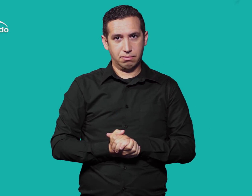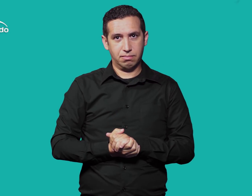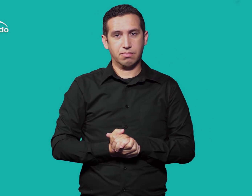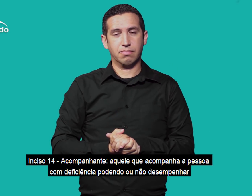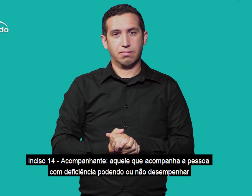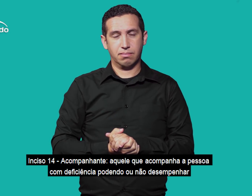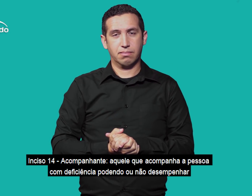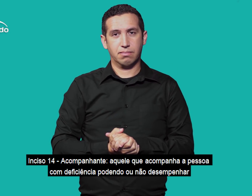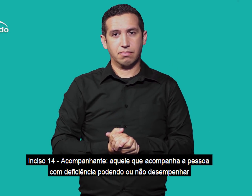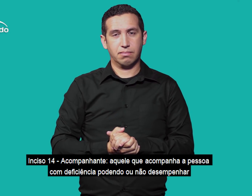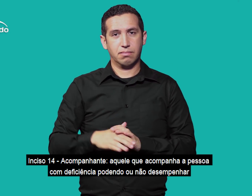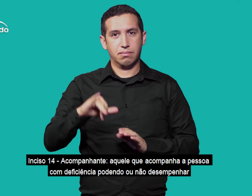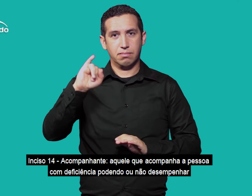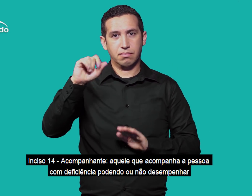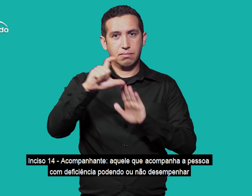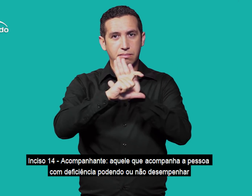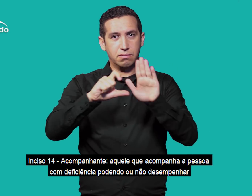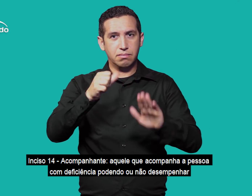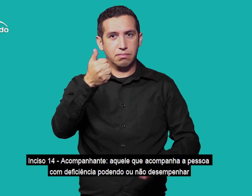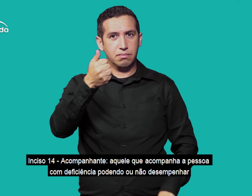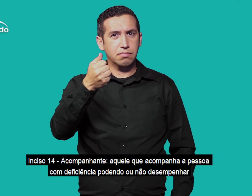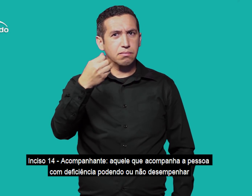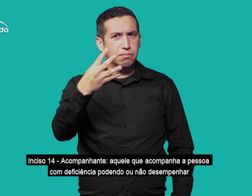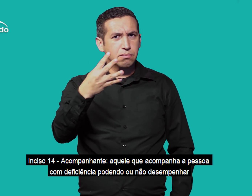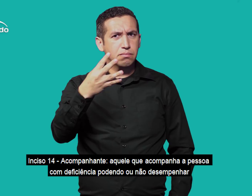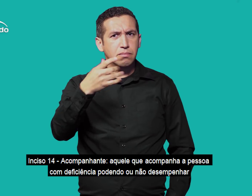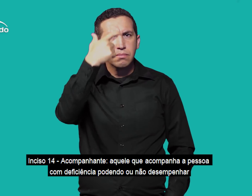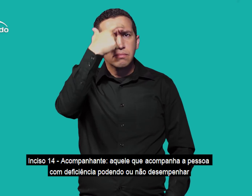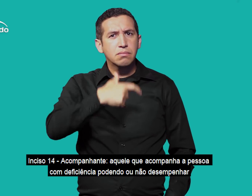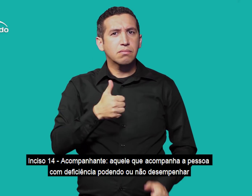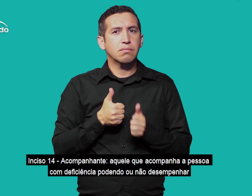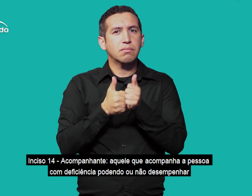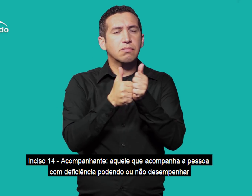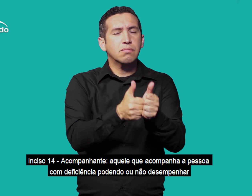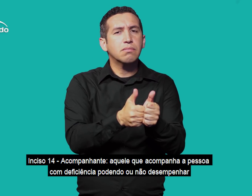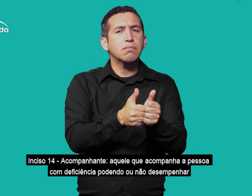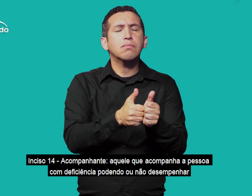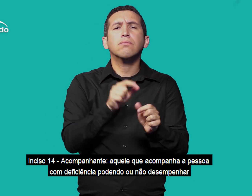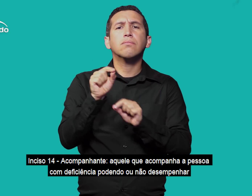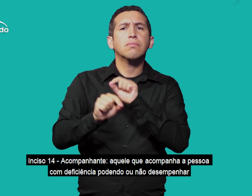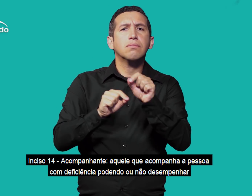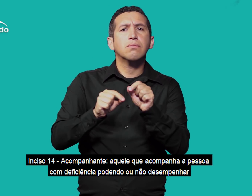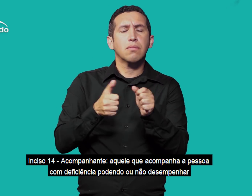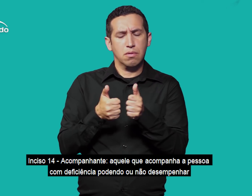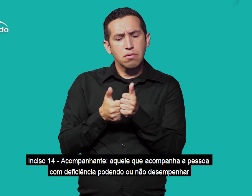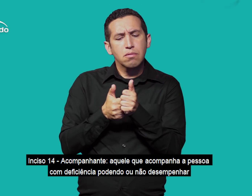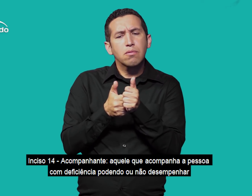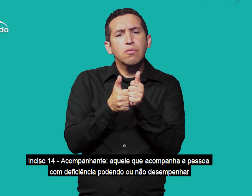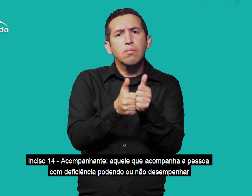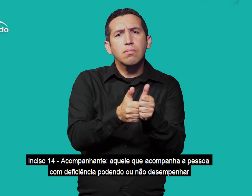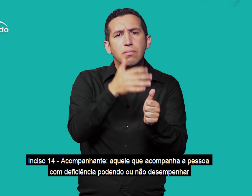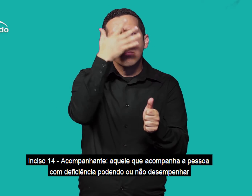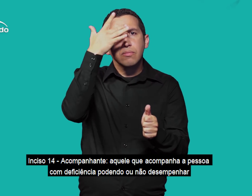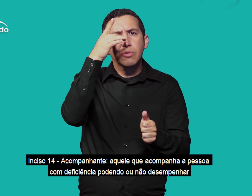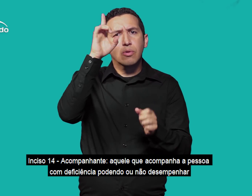inciso 14 acompanhante aquele que acompanha pessoa com deficiência podendo ou não